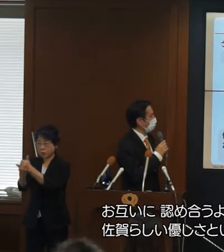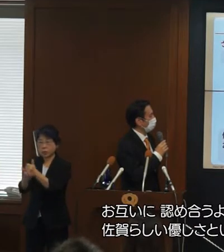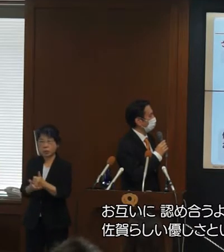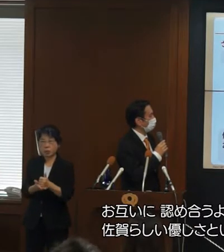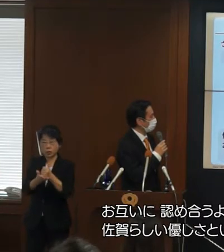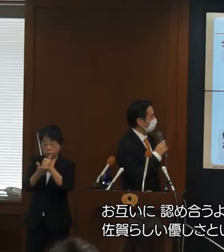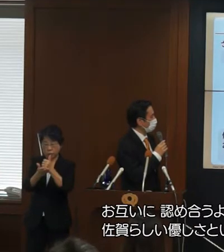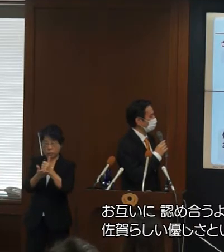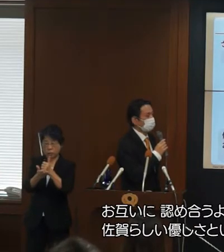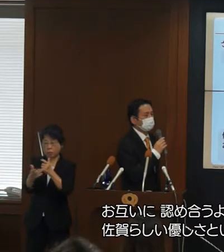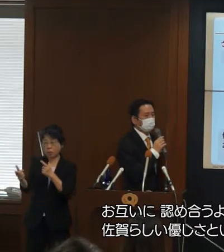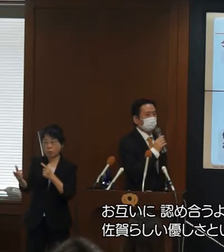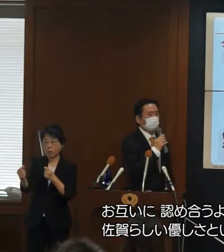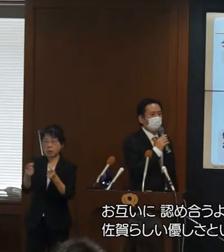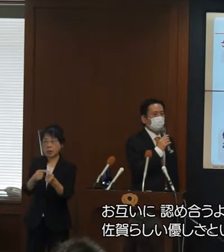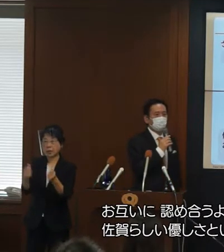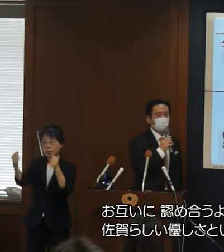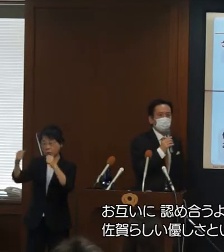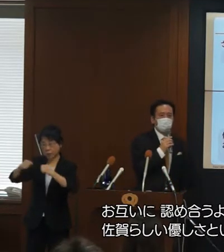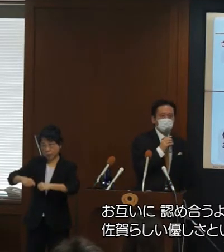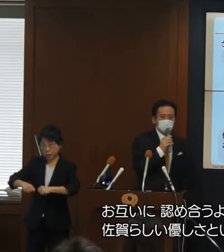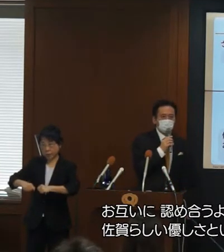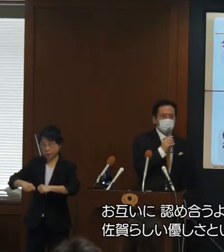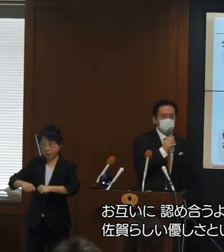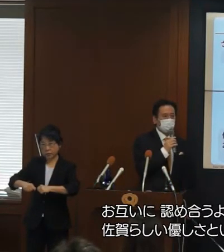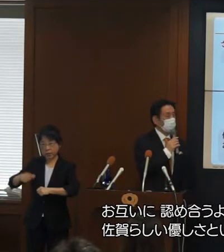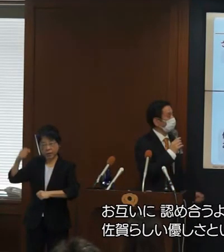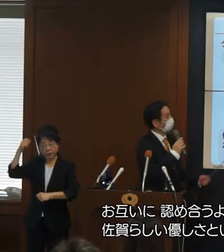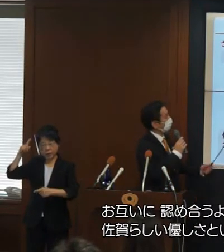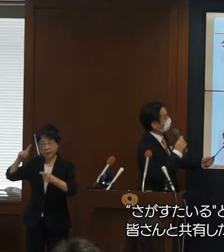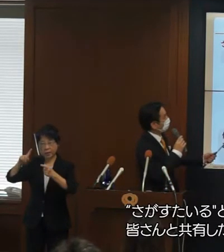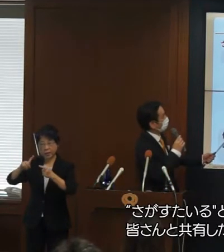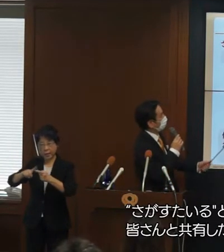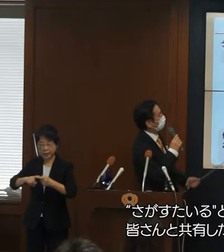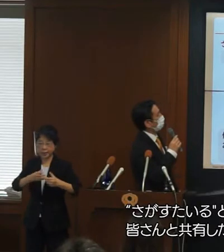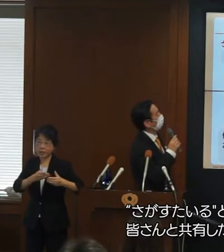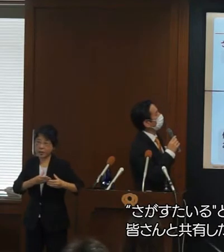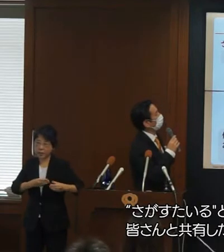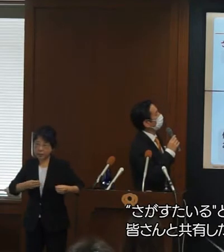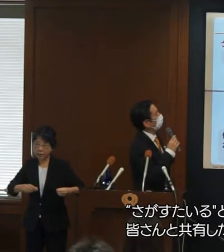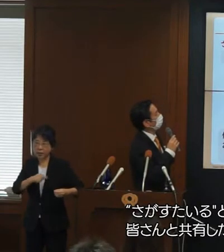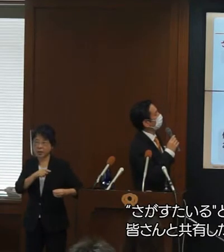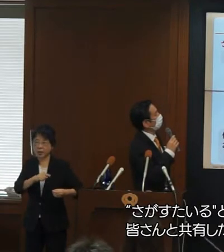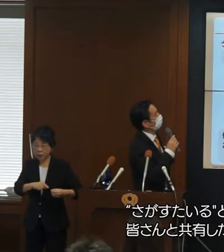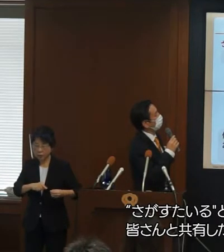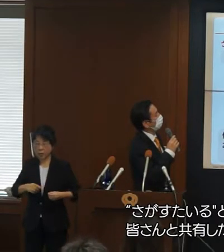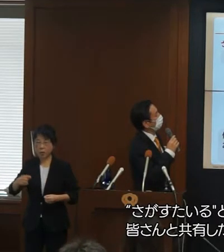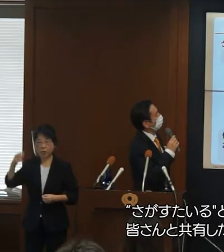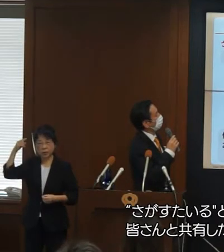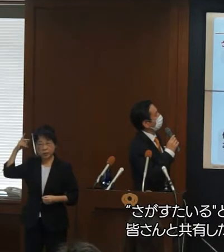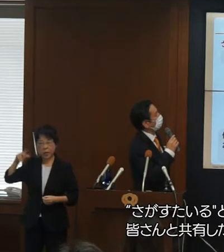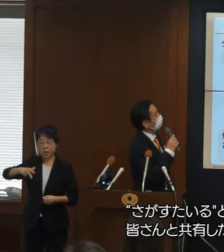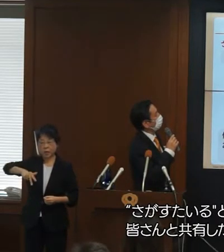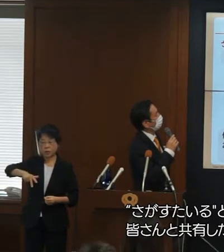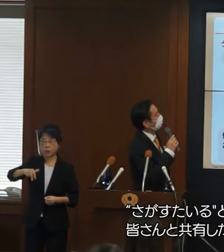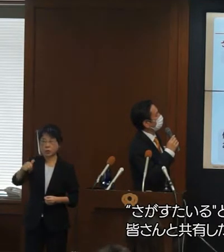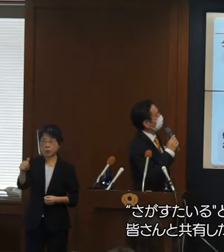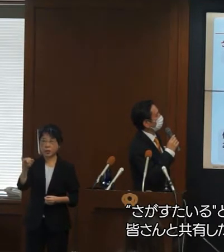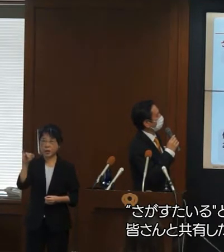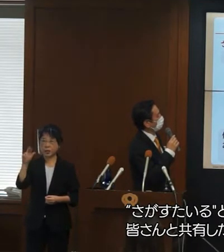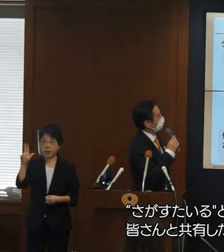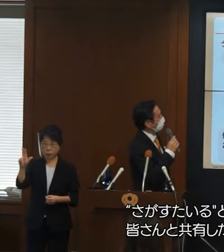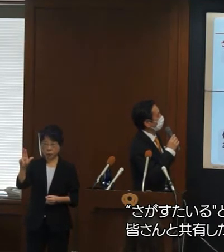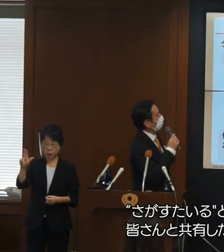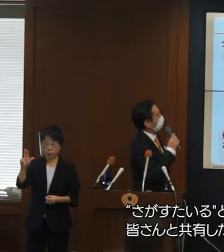ような佐賀らしい優しさということを大切にしている、この佐賀スタイルという大きな考え方